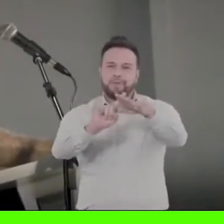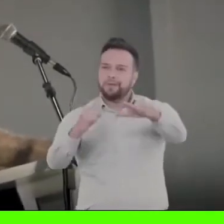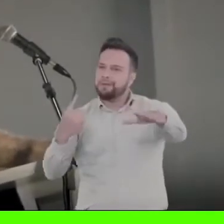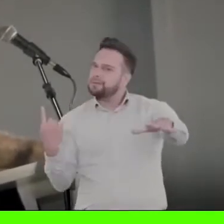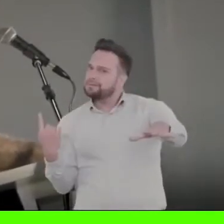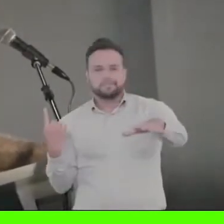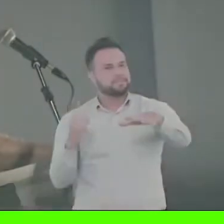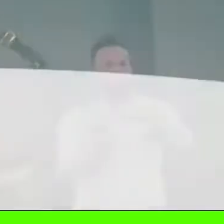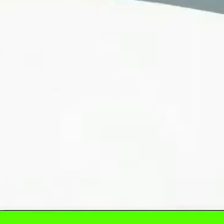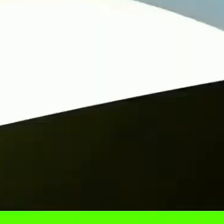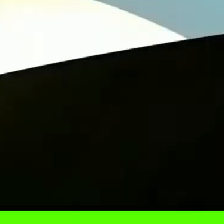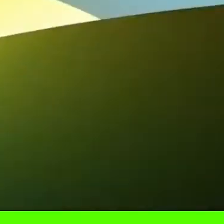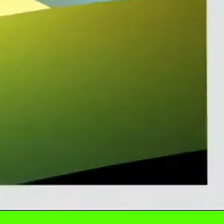trás.